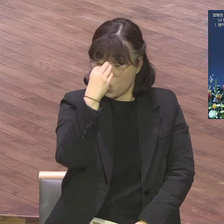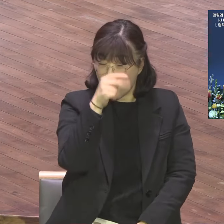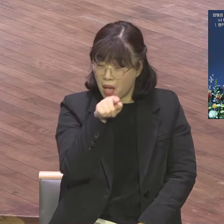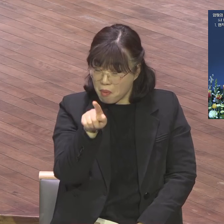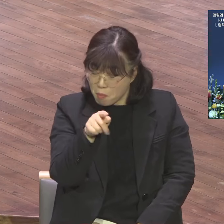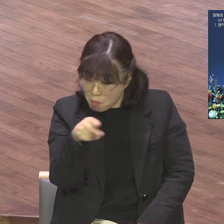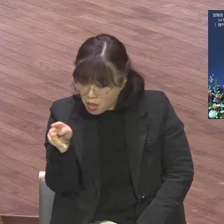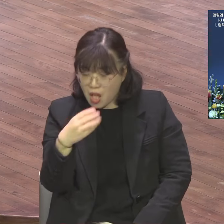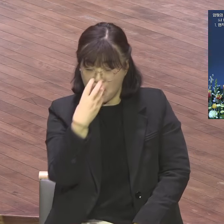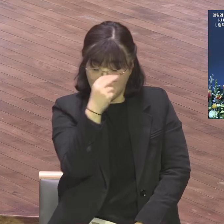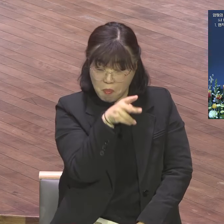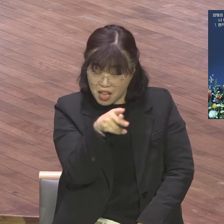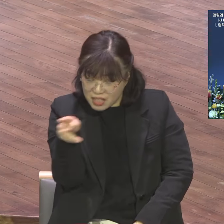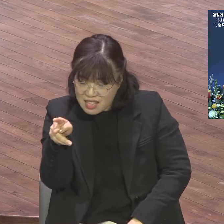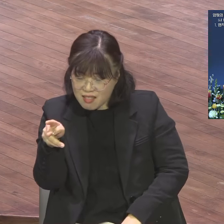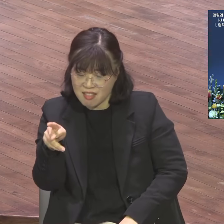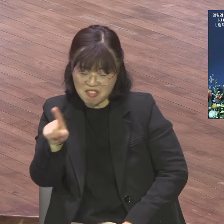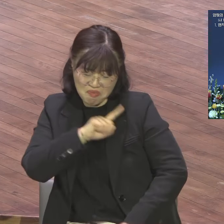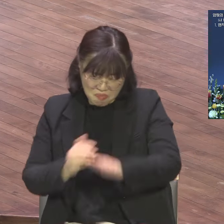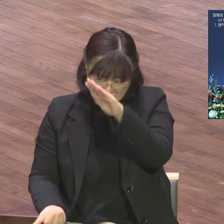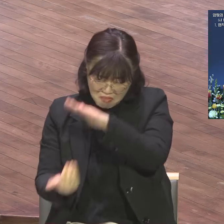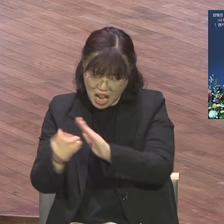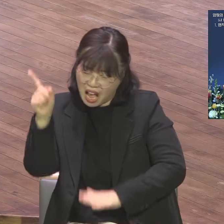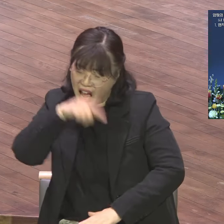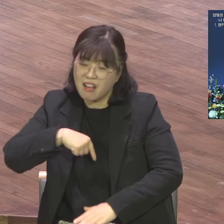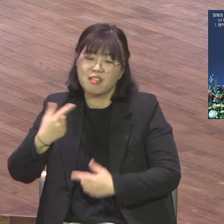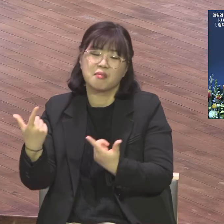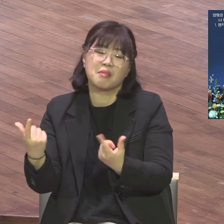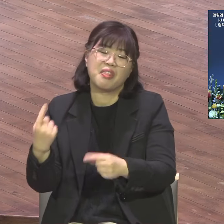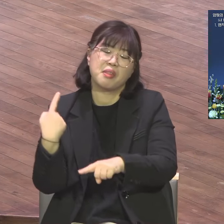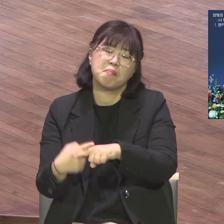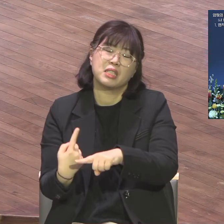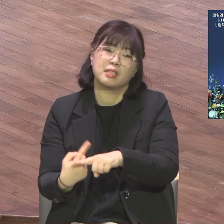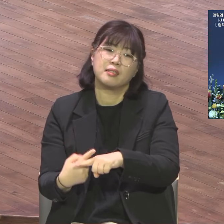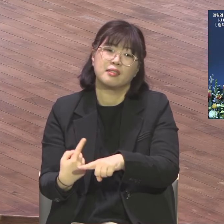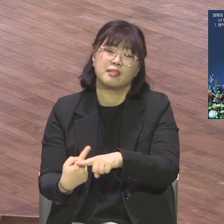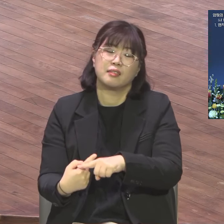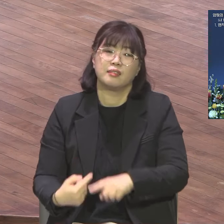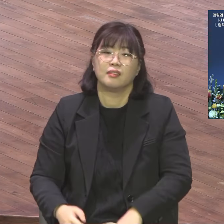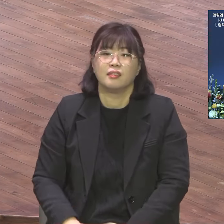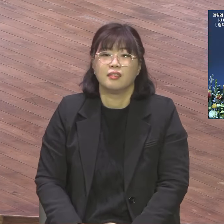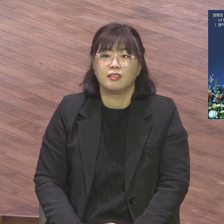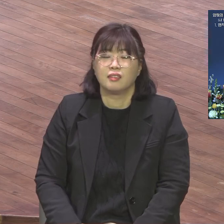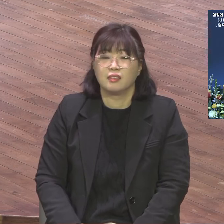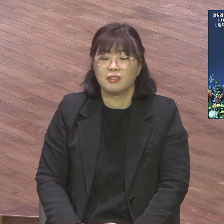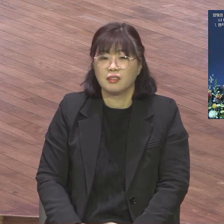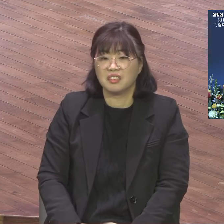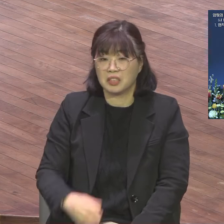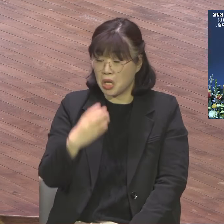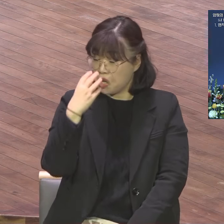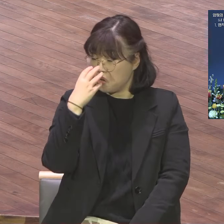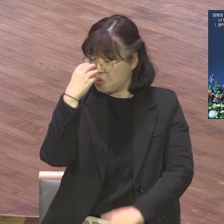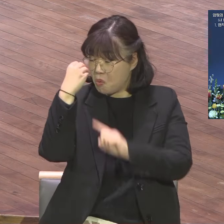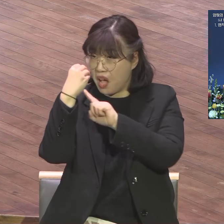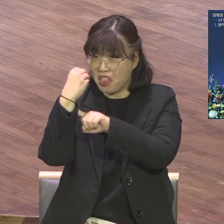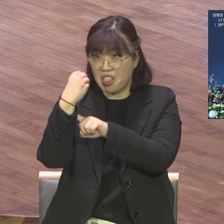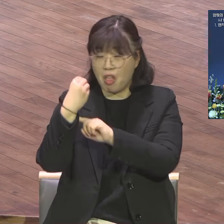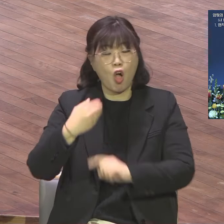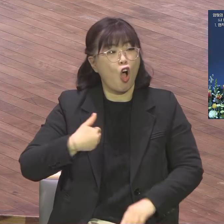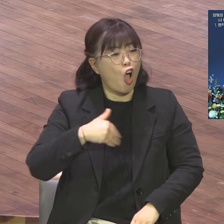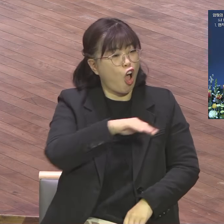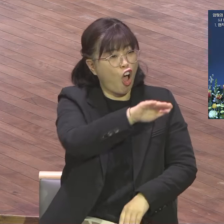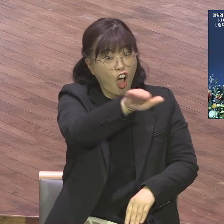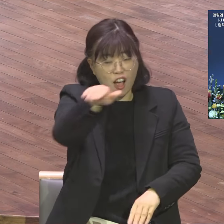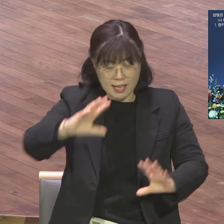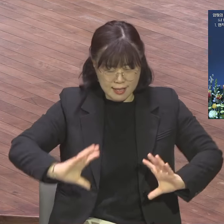교만. 그러면서 세상에 단 한 사람도 그것 교만으로부터 자유한 자는 없다 그랬어요.